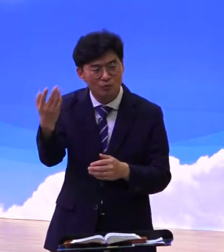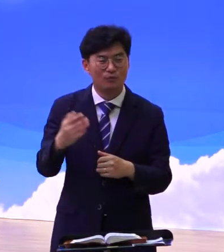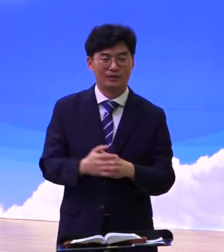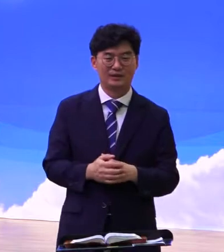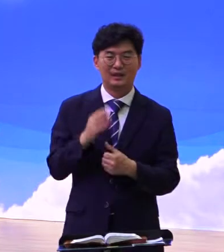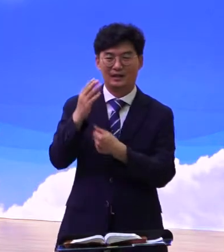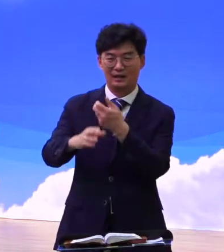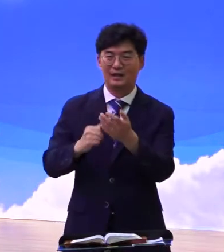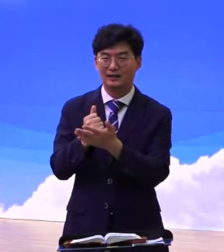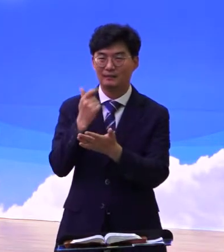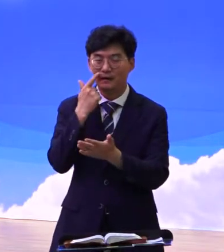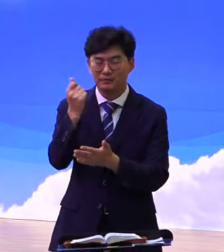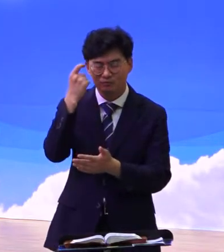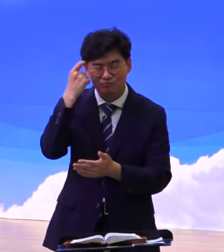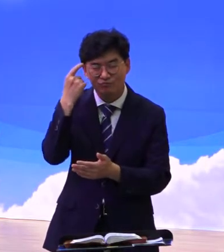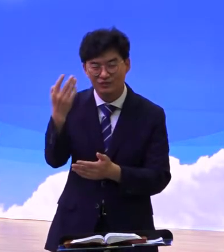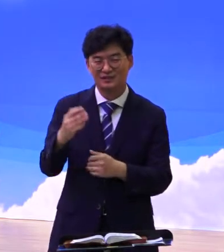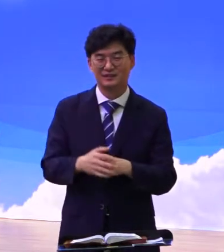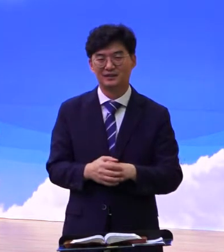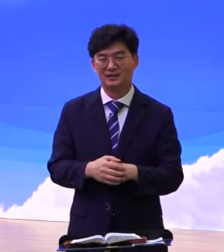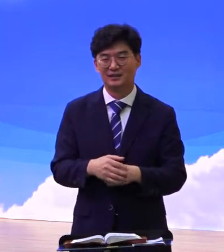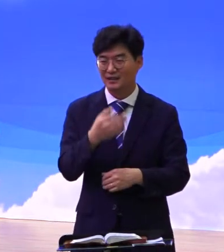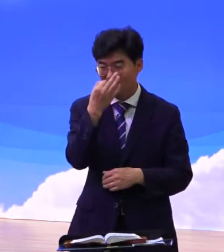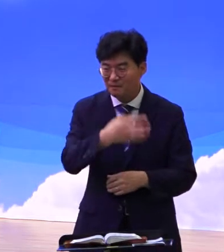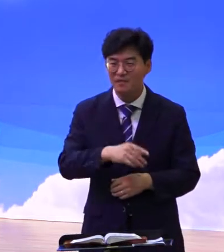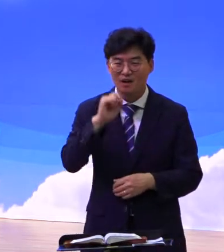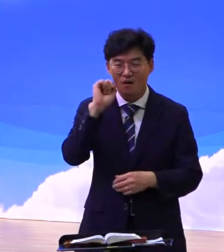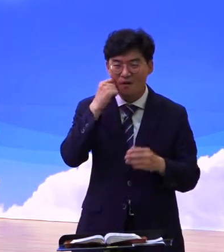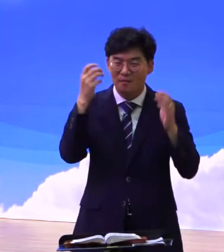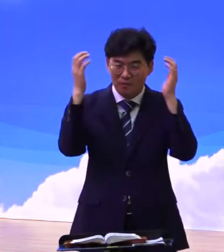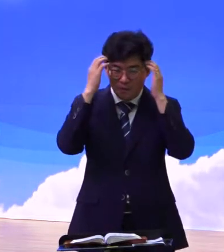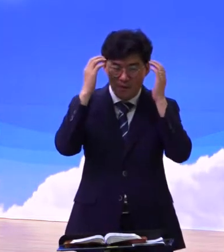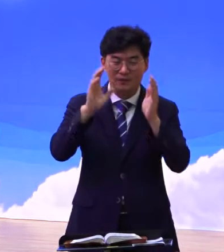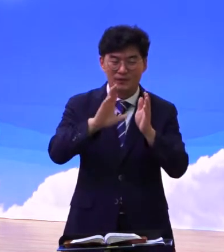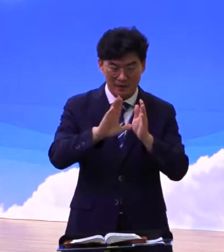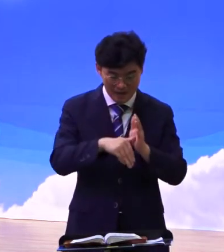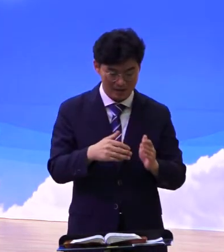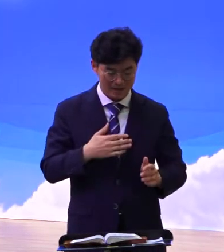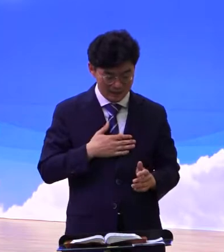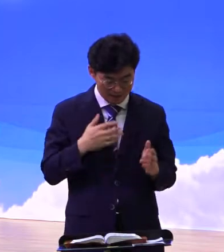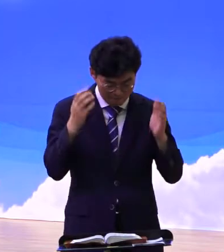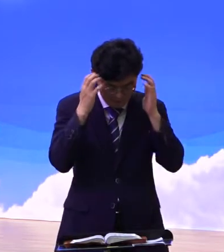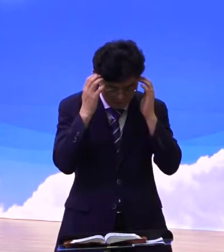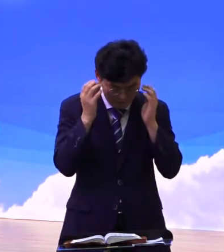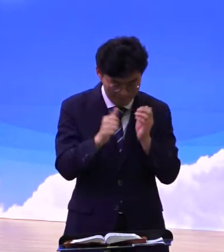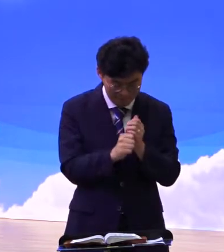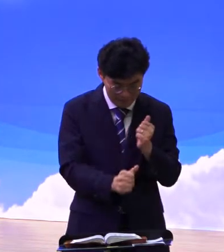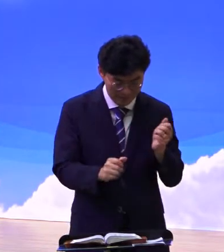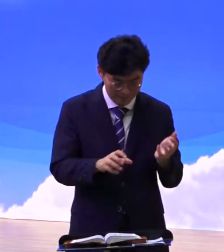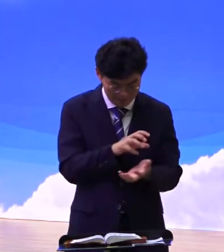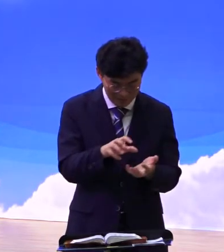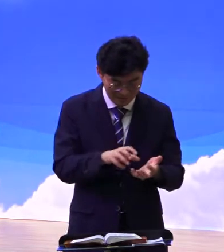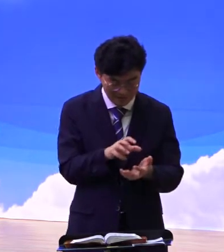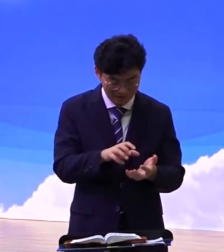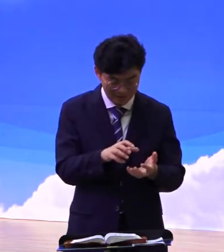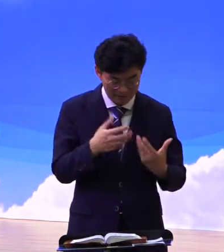않는 사람은 질문하지 않습니다. 그 현실에 순응해 가기